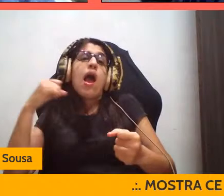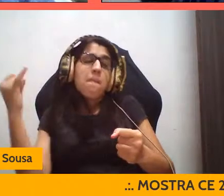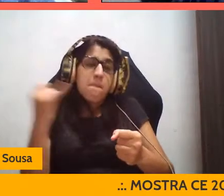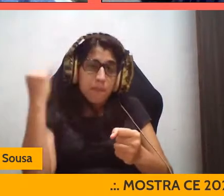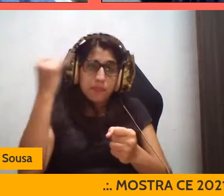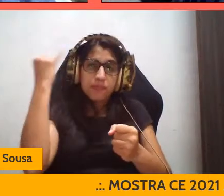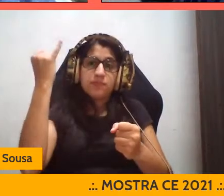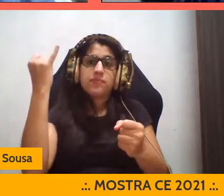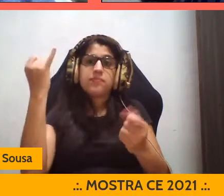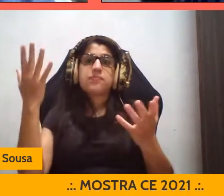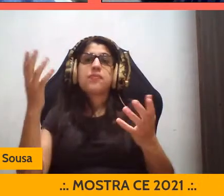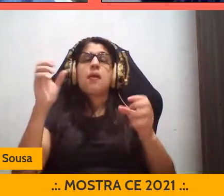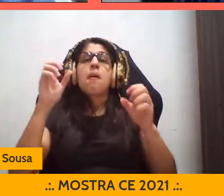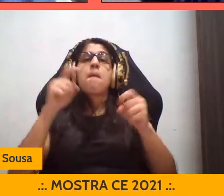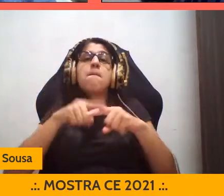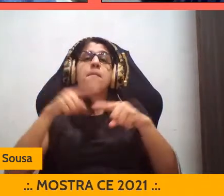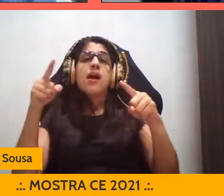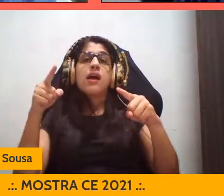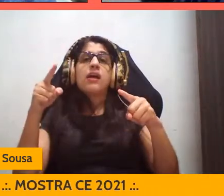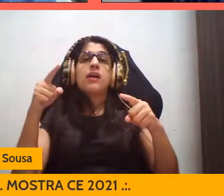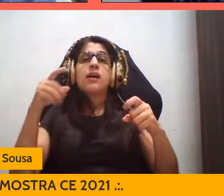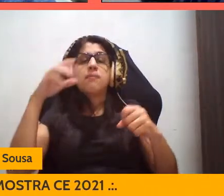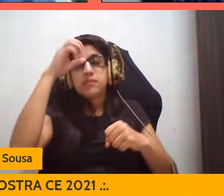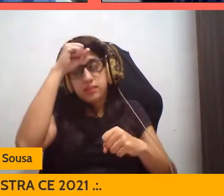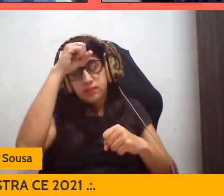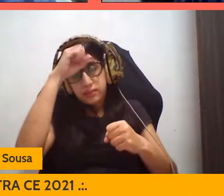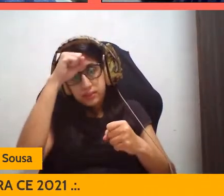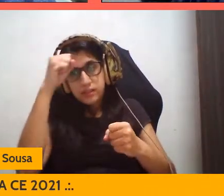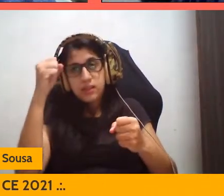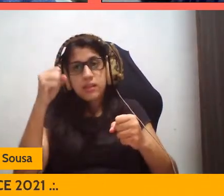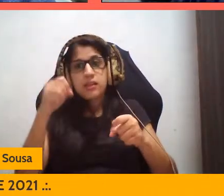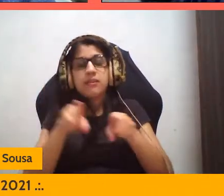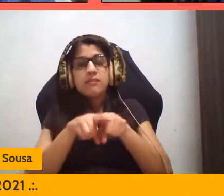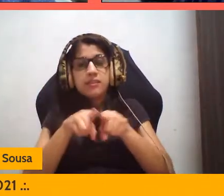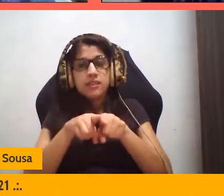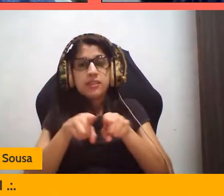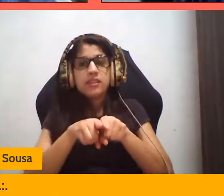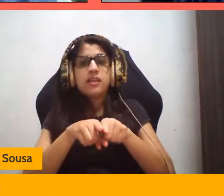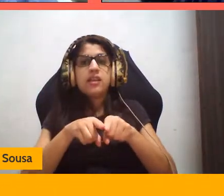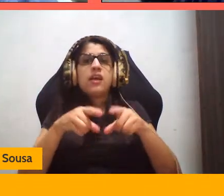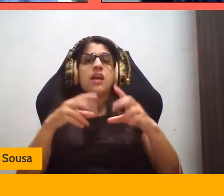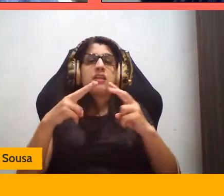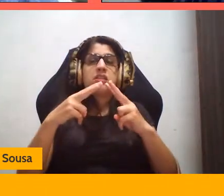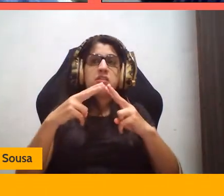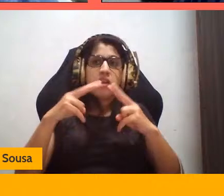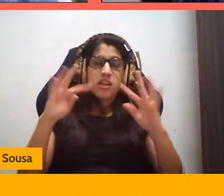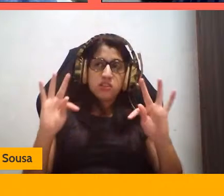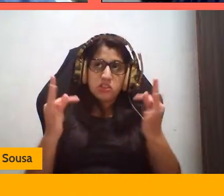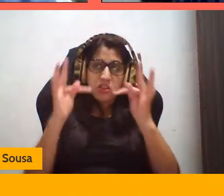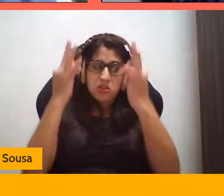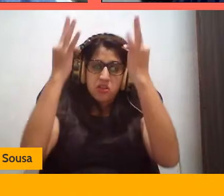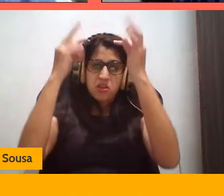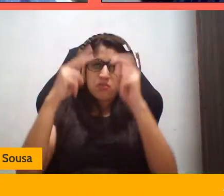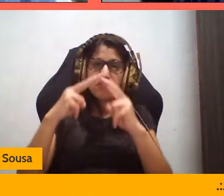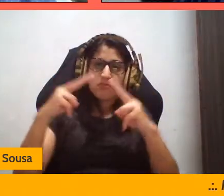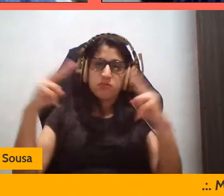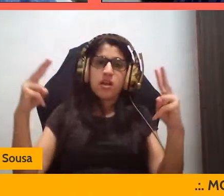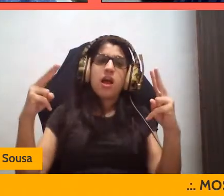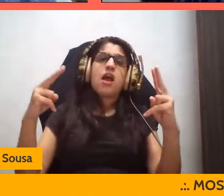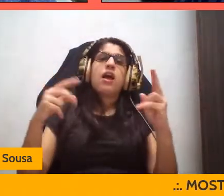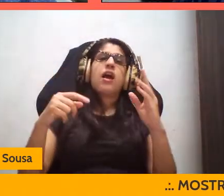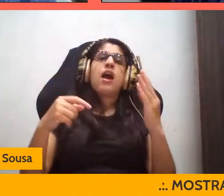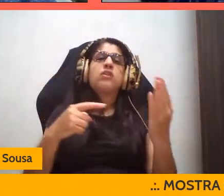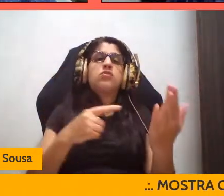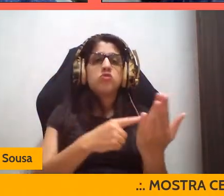certos momentos, né, essas tecnologias nos ajudem para conseguir